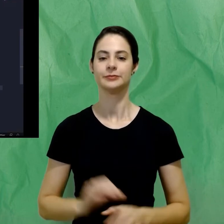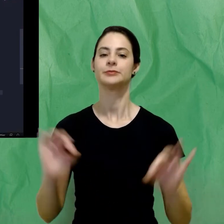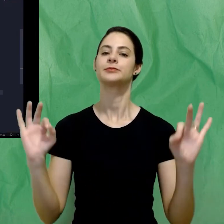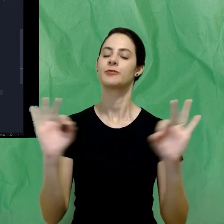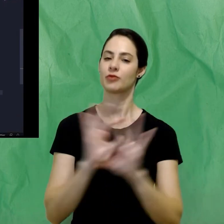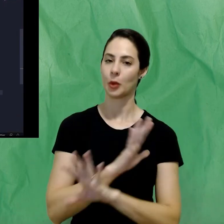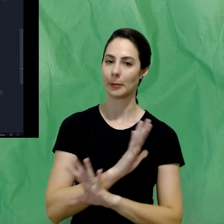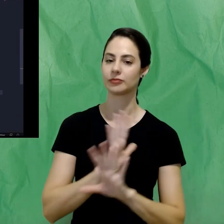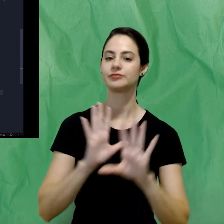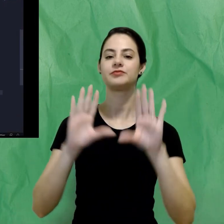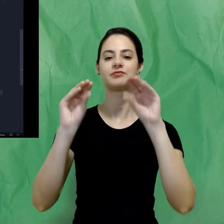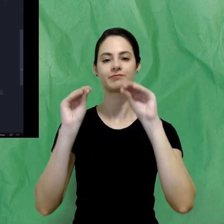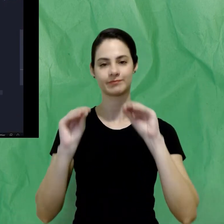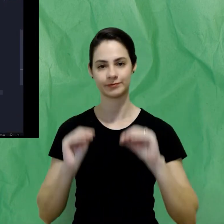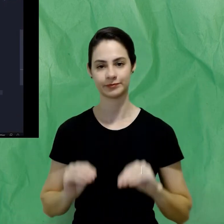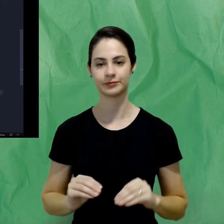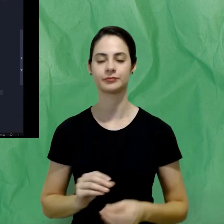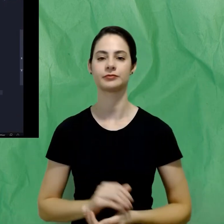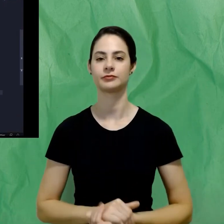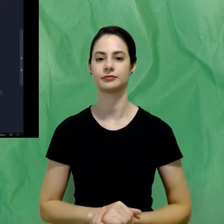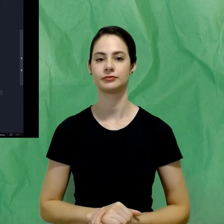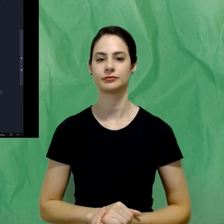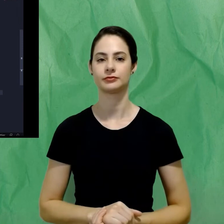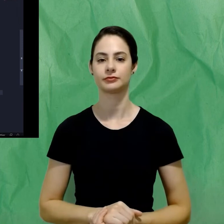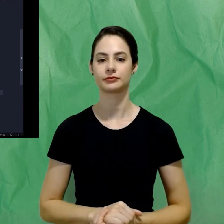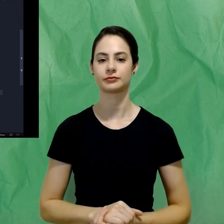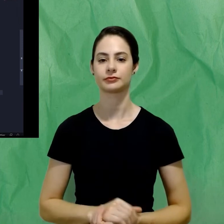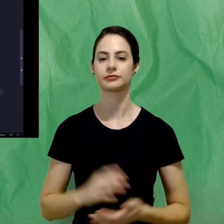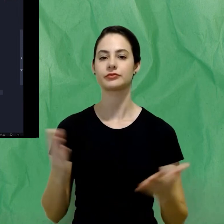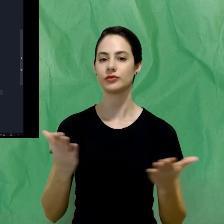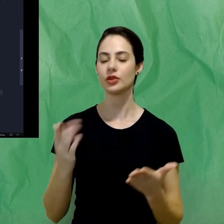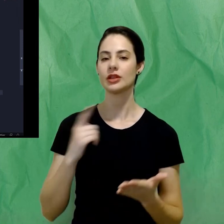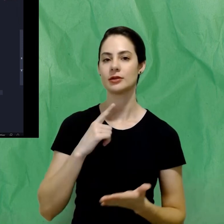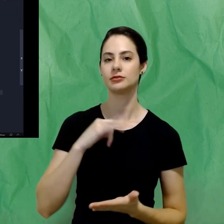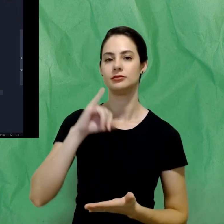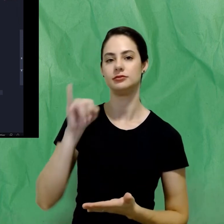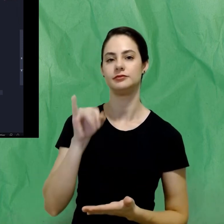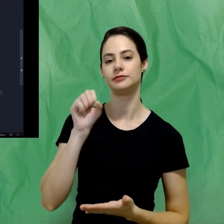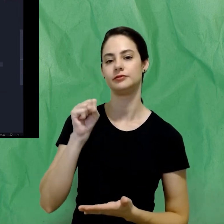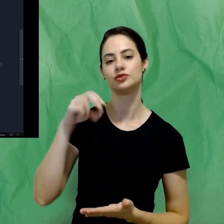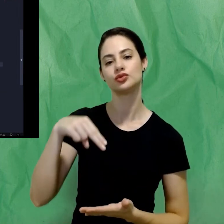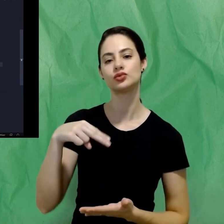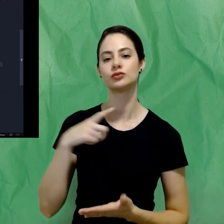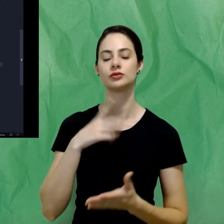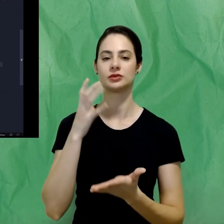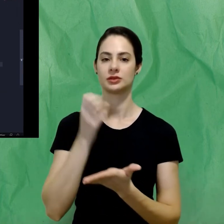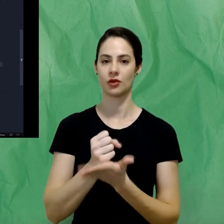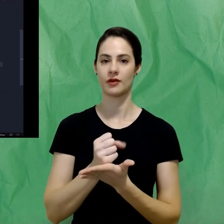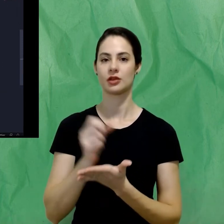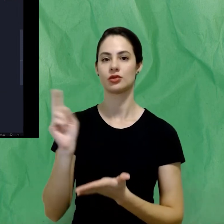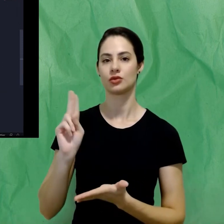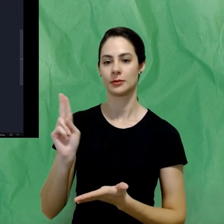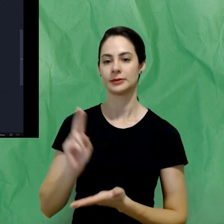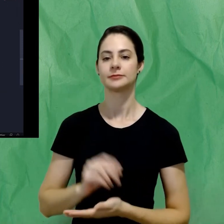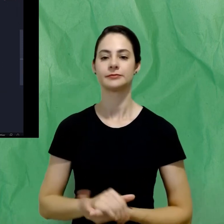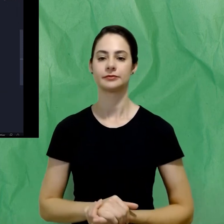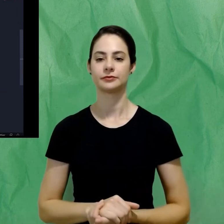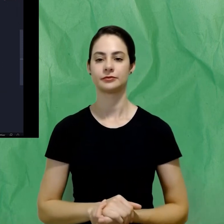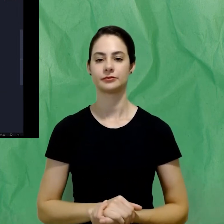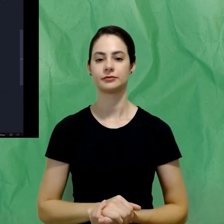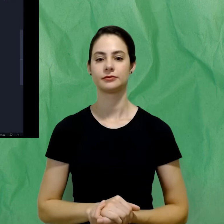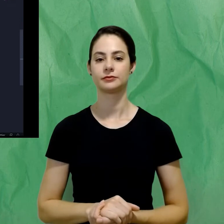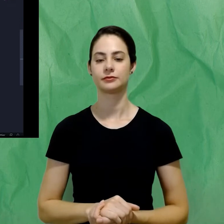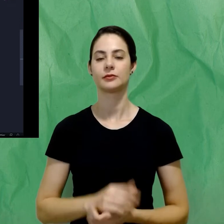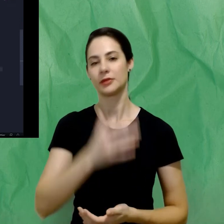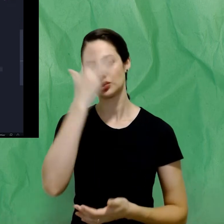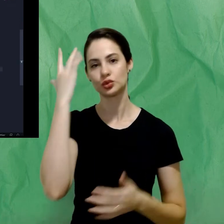Pronto. Então agora acabei de criar o meu JSON. O que vai ter nesse JSON? Tem os dados para salvar, o nome está vindo lá do dado que a